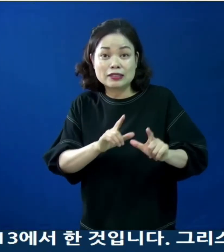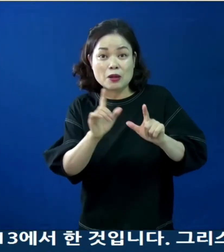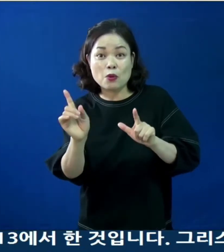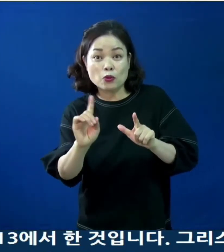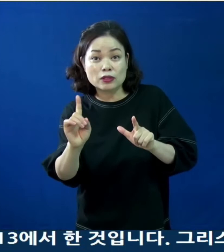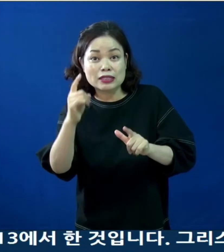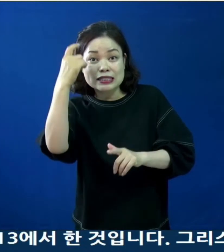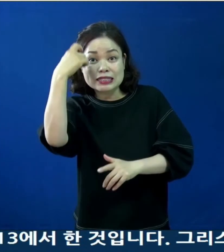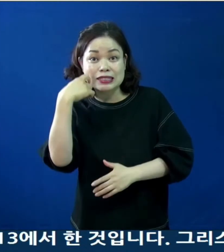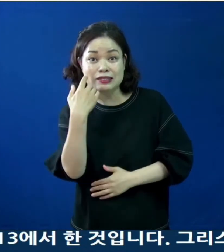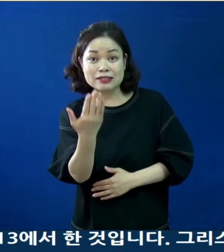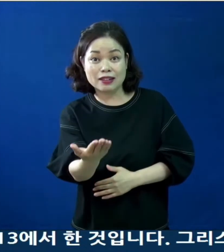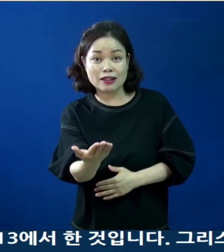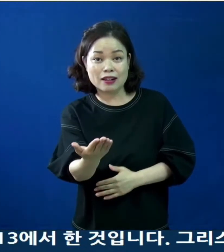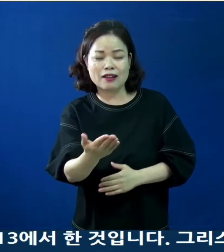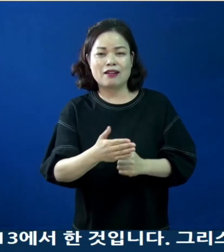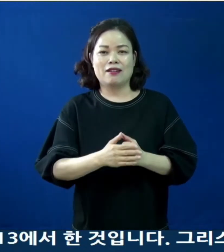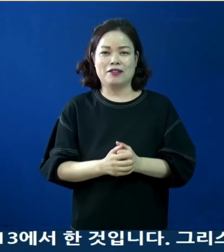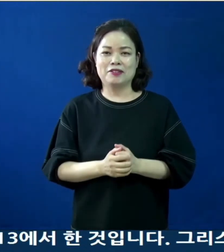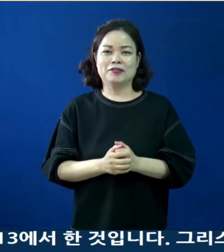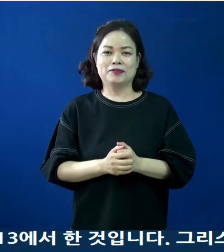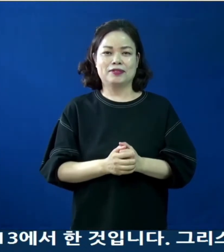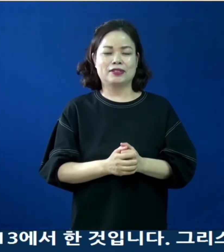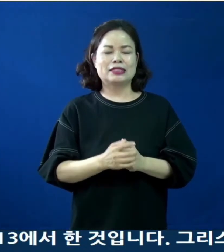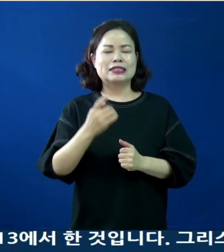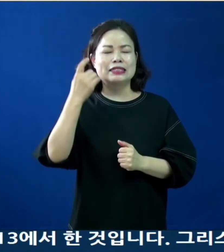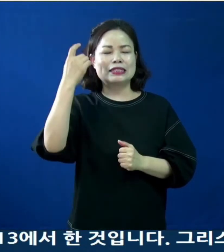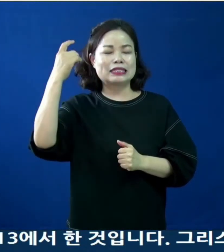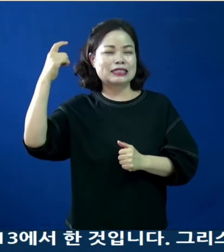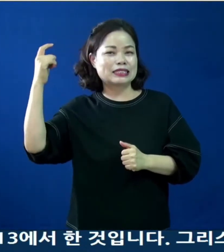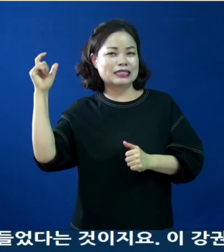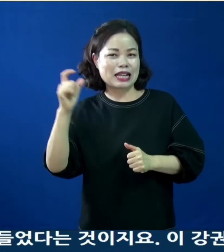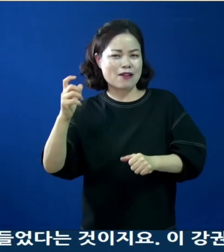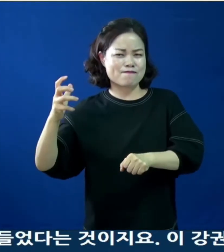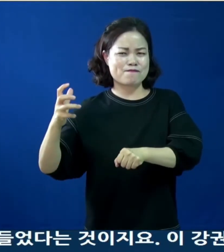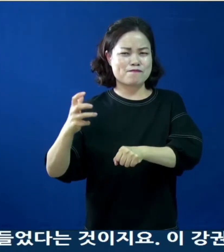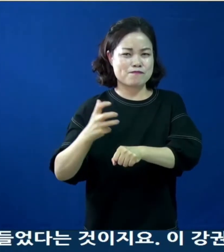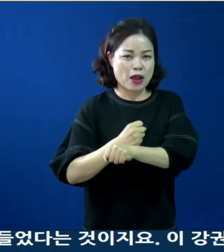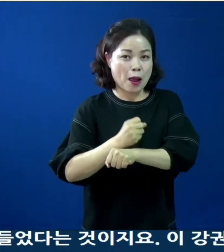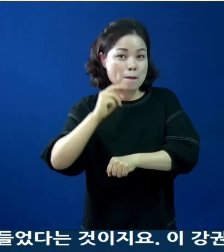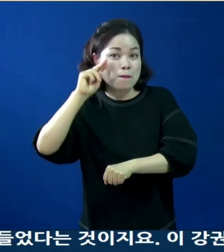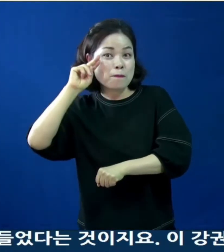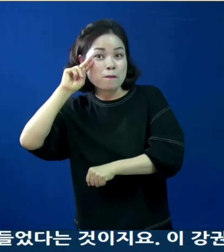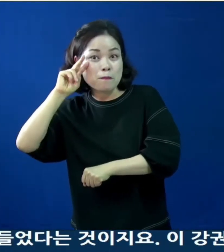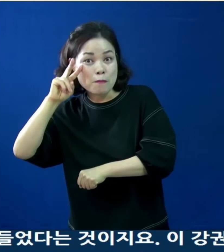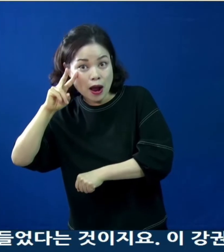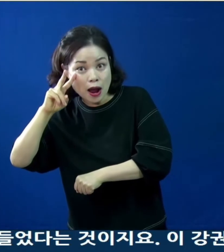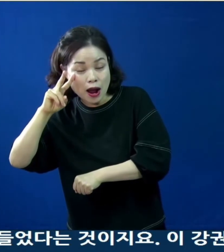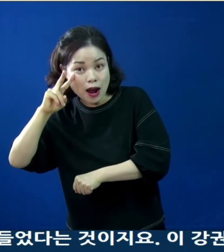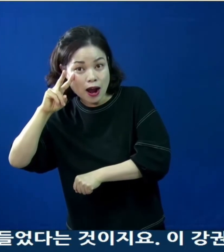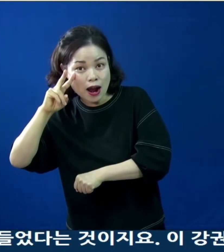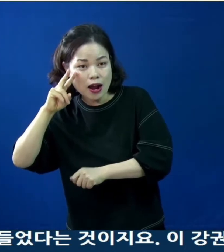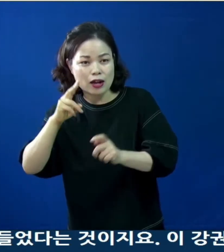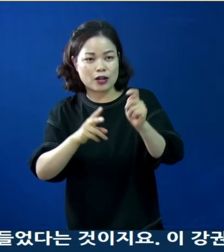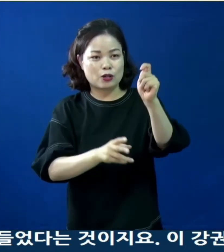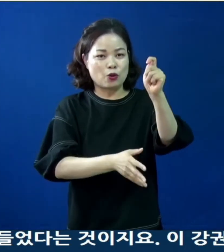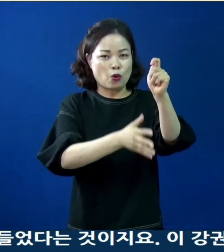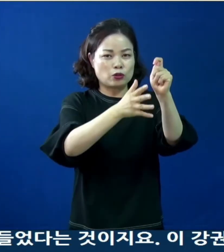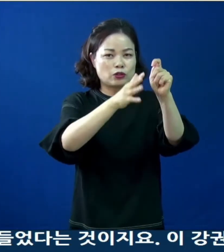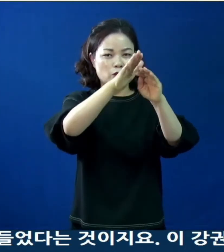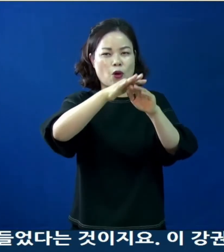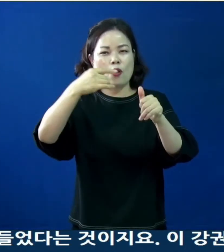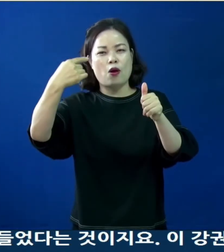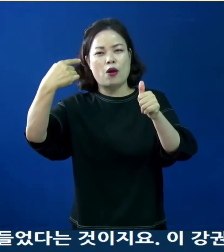어땠다는 그 감이 있잖아요. 그 강권함이 바울의 이 고린도 회당에서